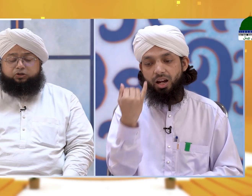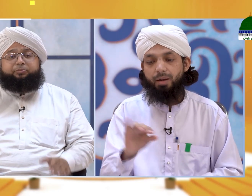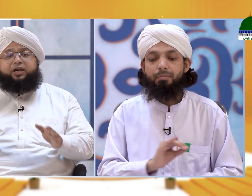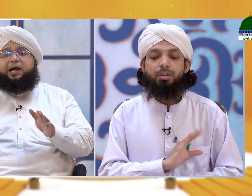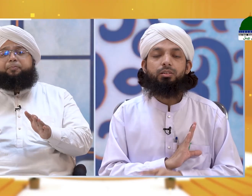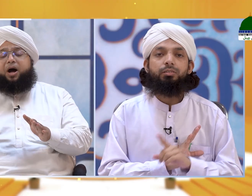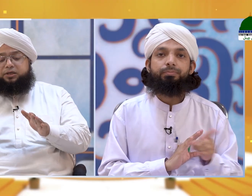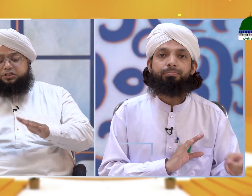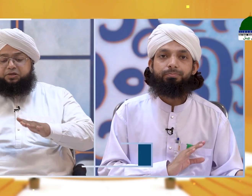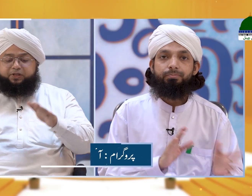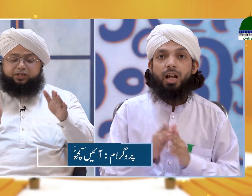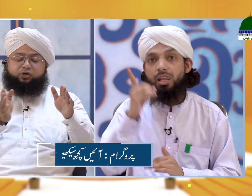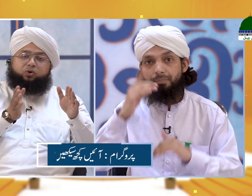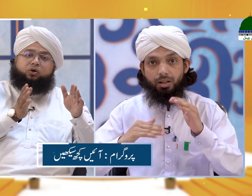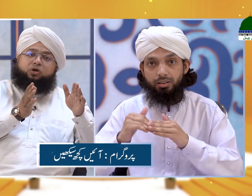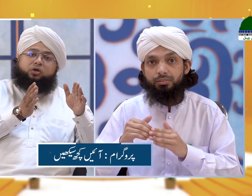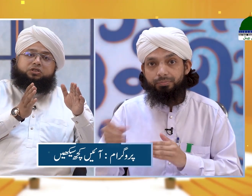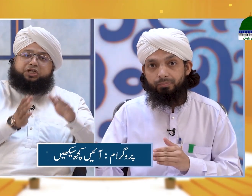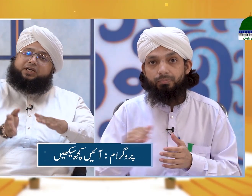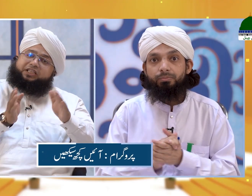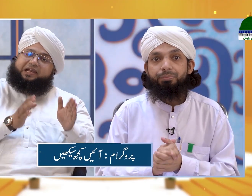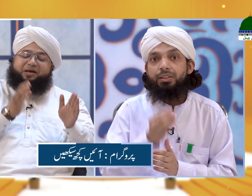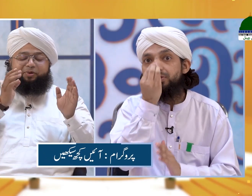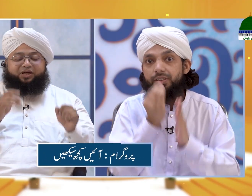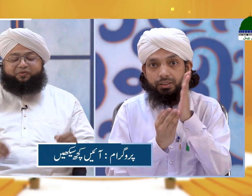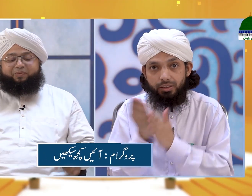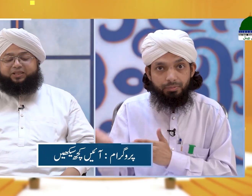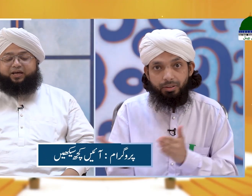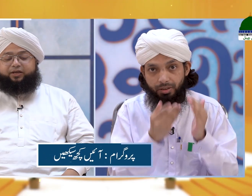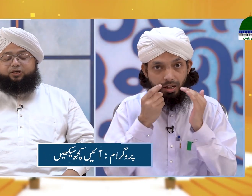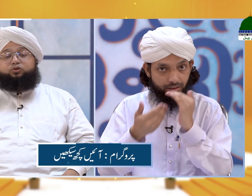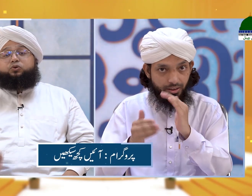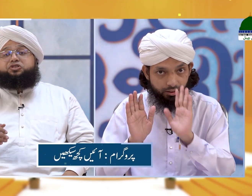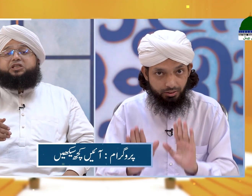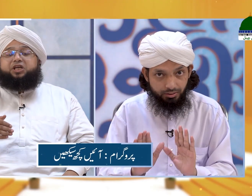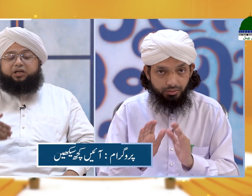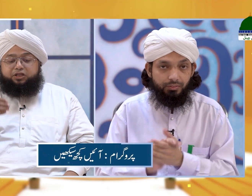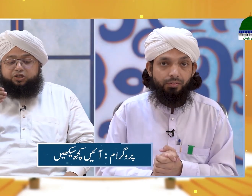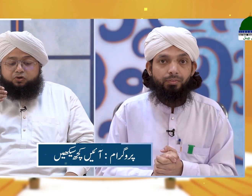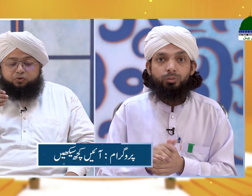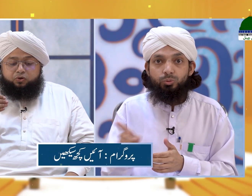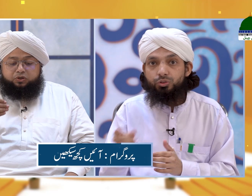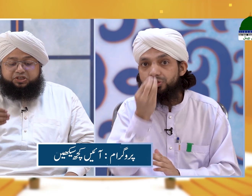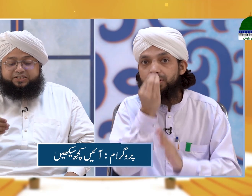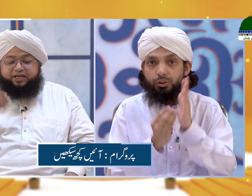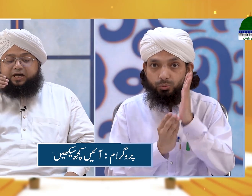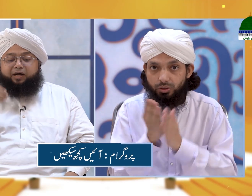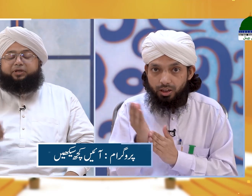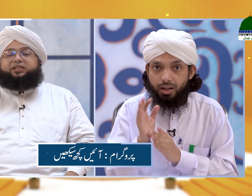جب اللہ پاک کسی بندے کو جنت کے لیے پیدا فرماتا ہے تو اس سے جنتیوں جیسے کام لیتا